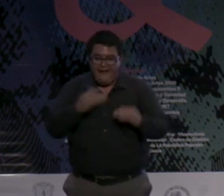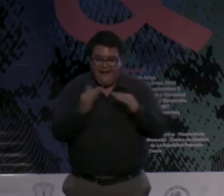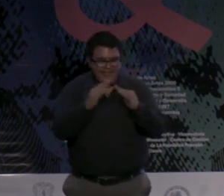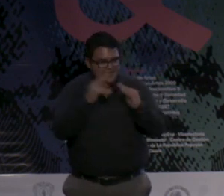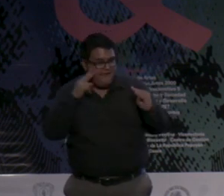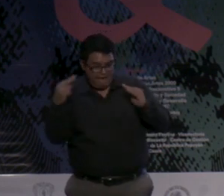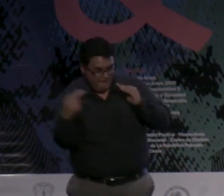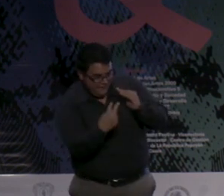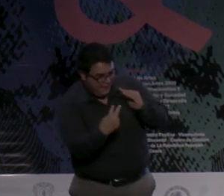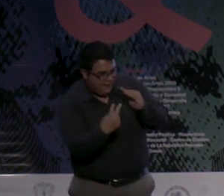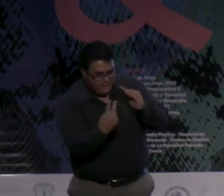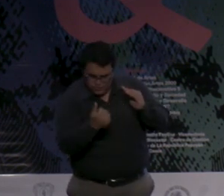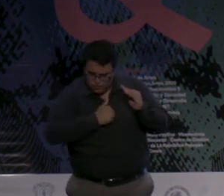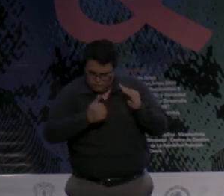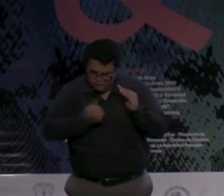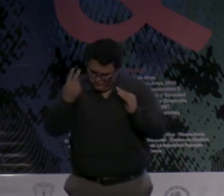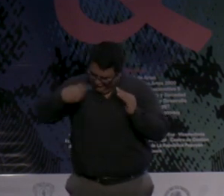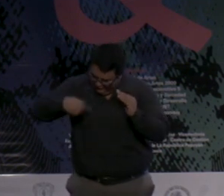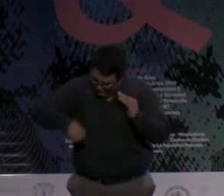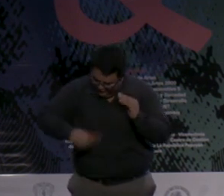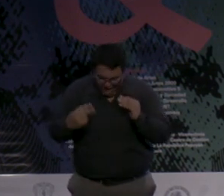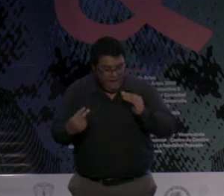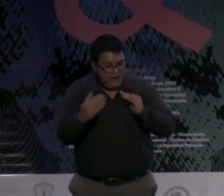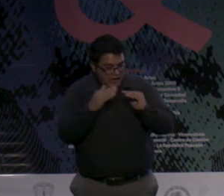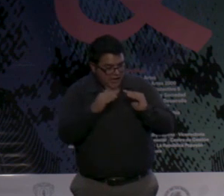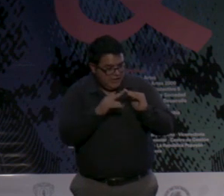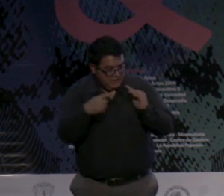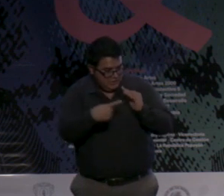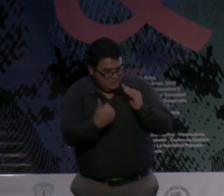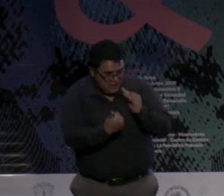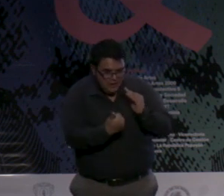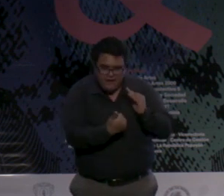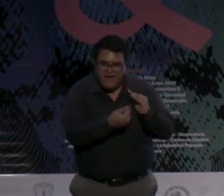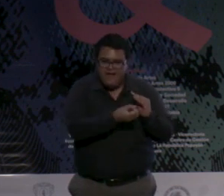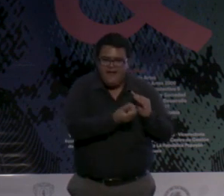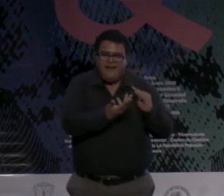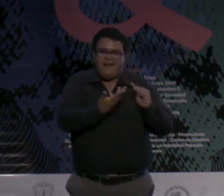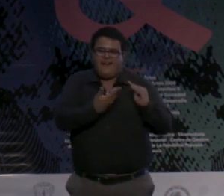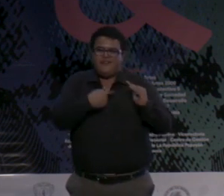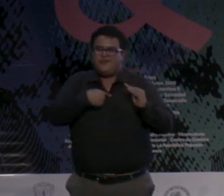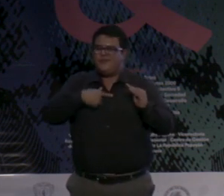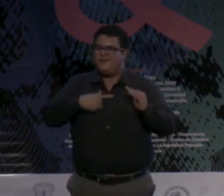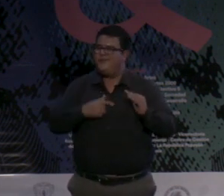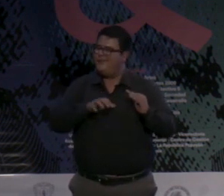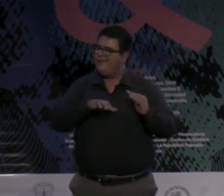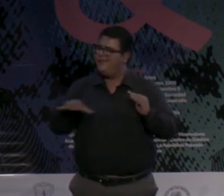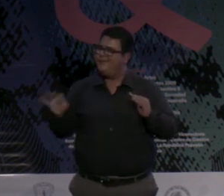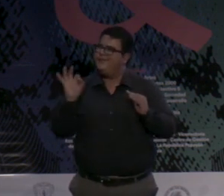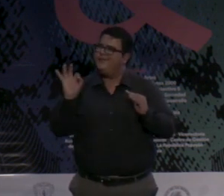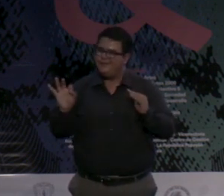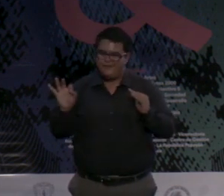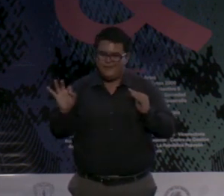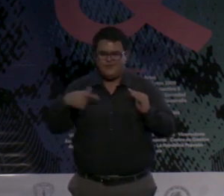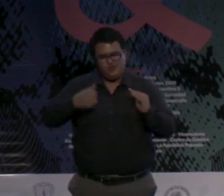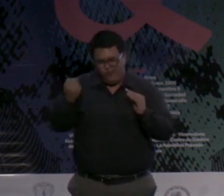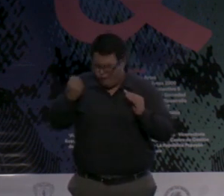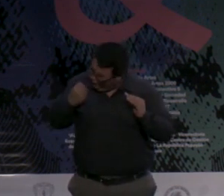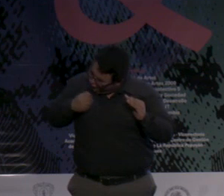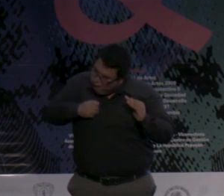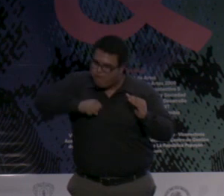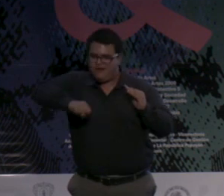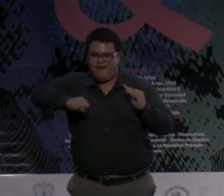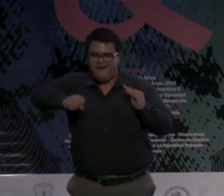encuentro, primero, estas historias tienen mujeres. Segundo, cuando se para frente a su casa el autoconstructor, la autoconstructora,